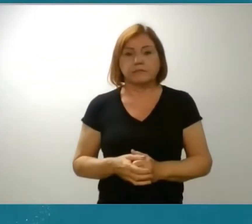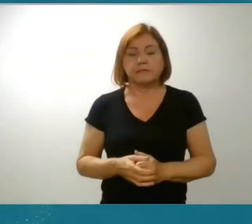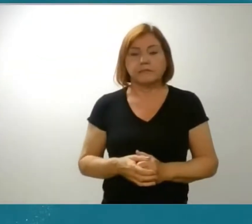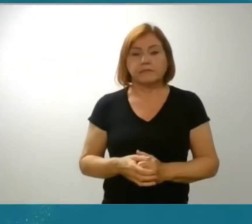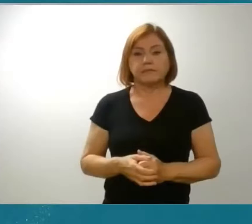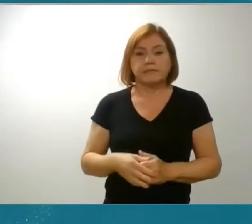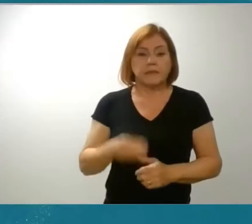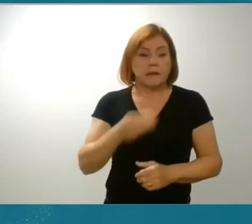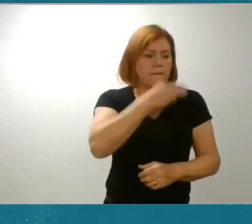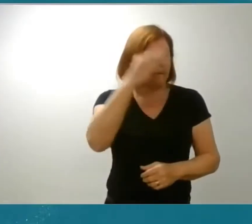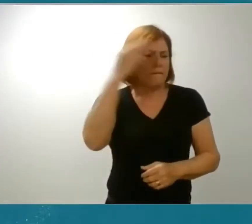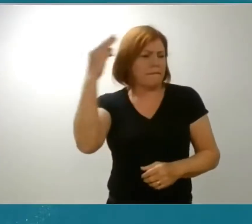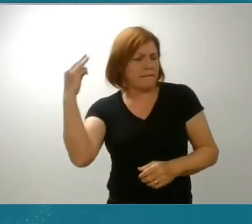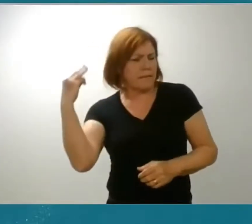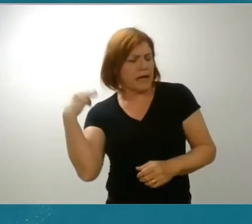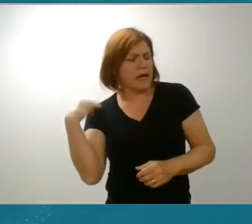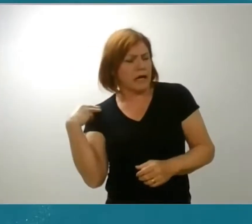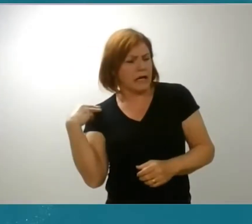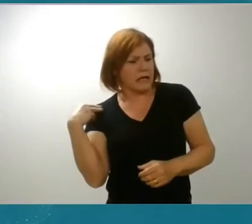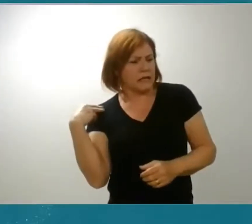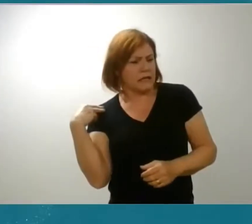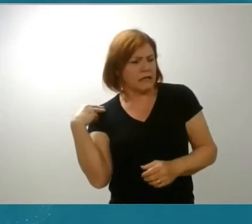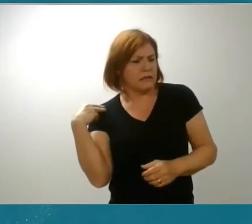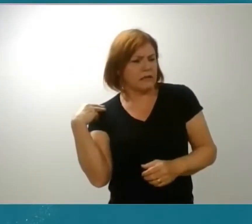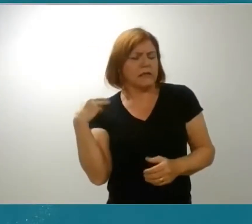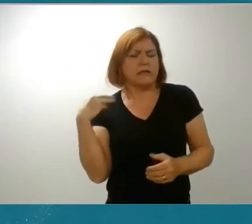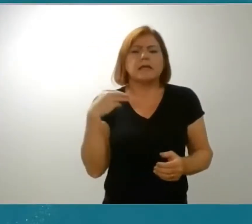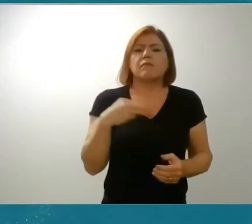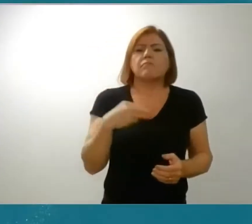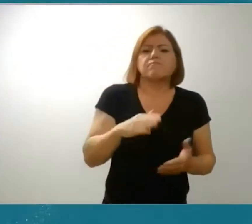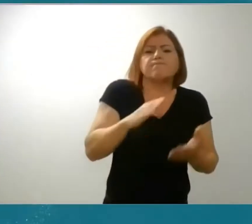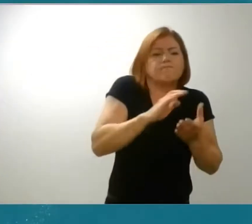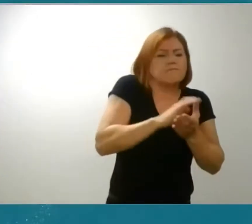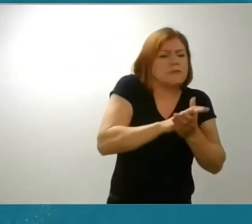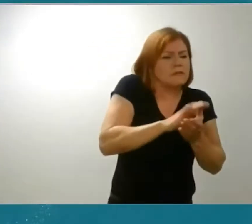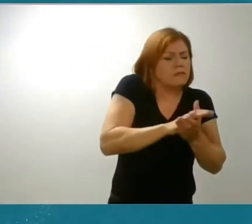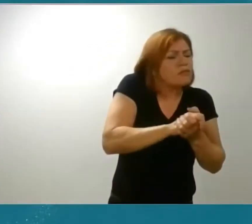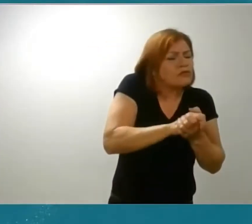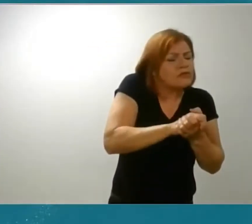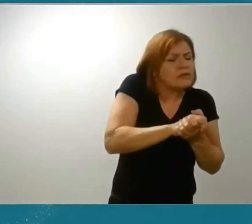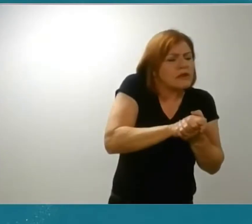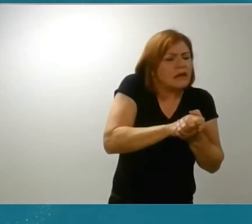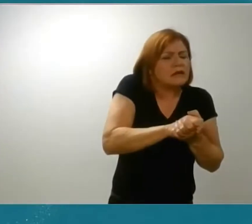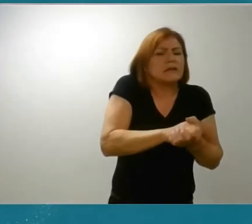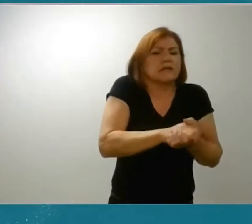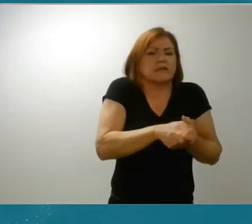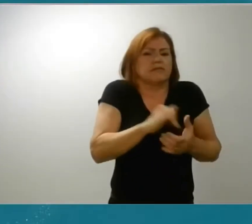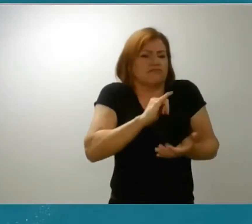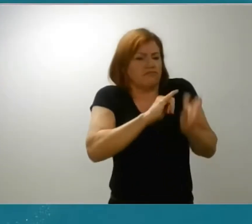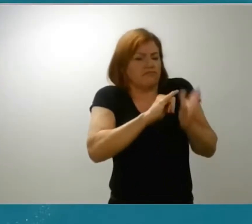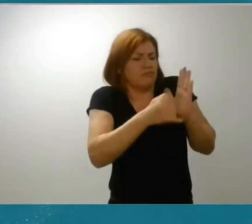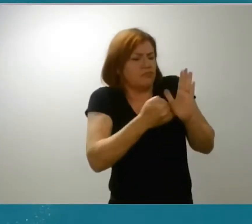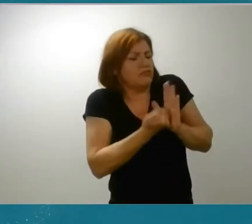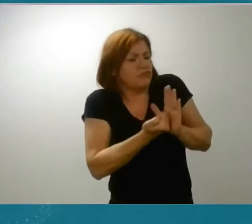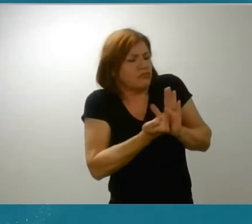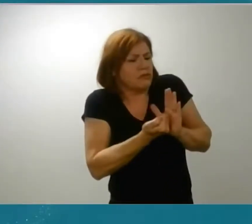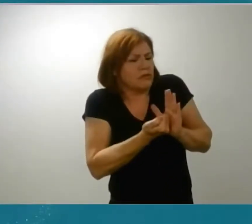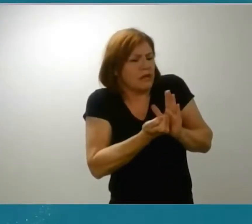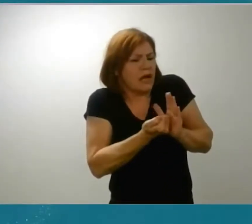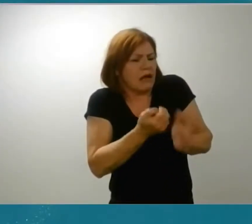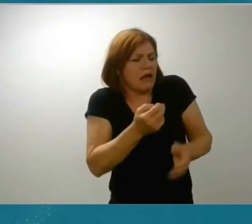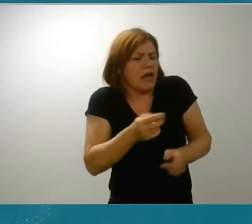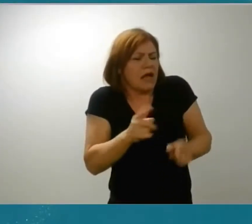José, sem que tivessem antes coabitado, achou-se grávida pelo Espírito Santo.